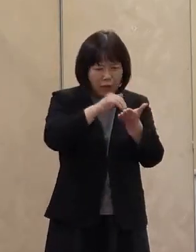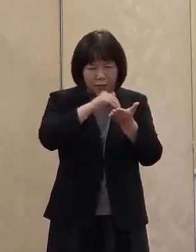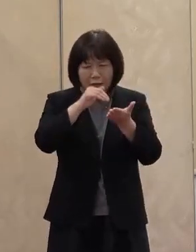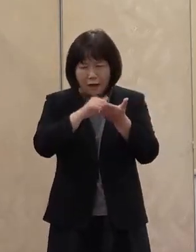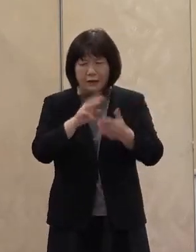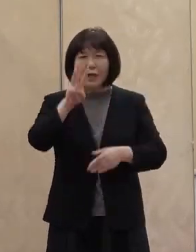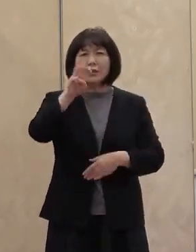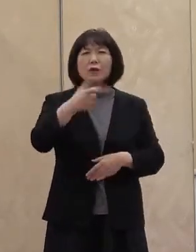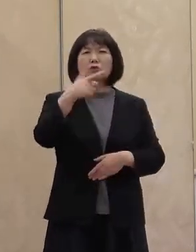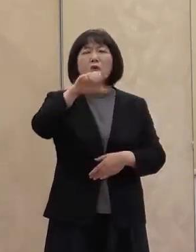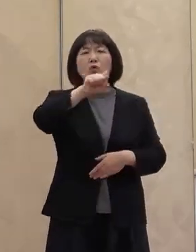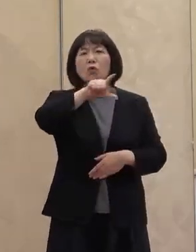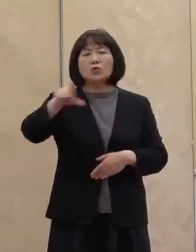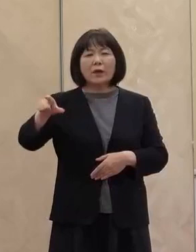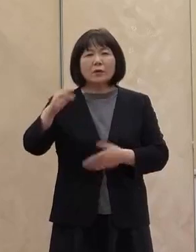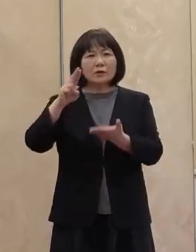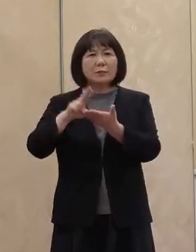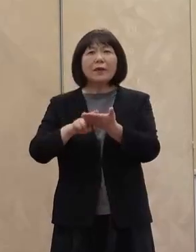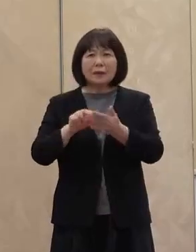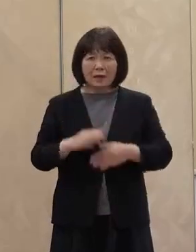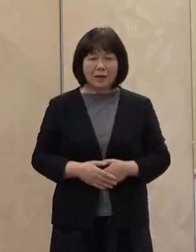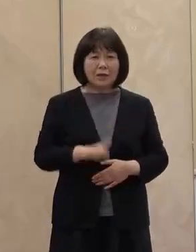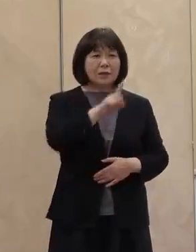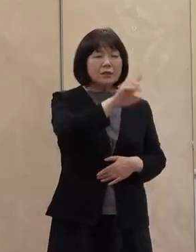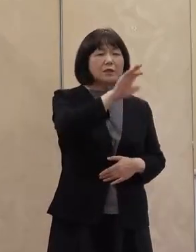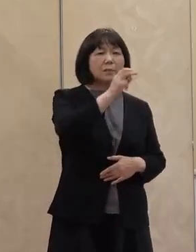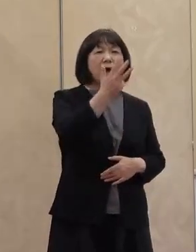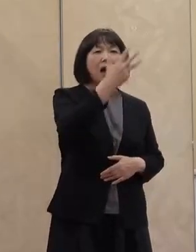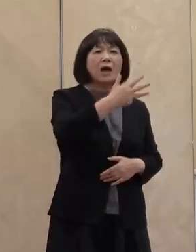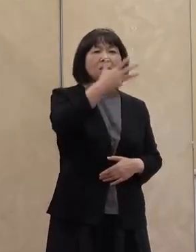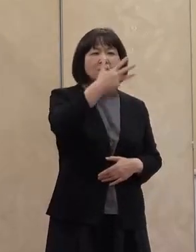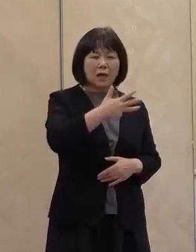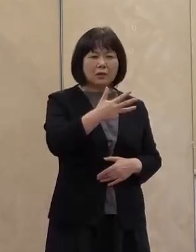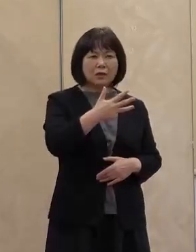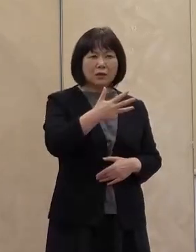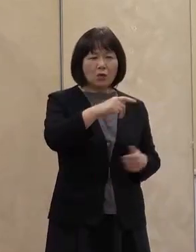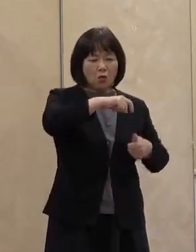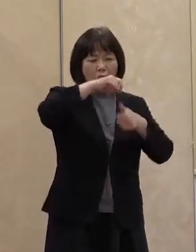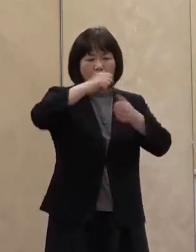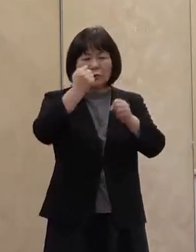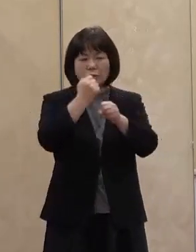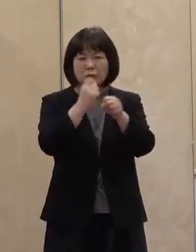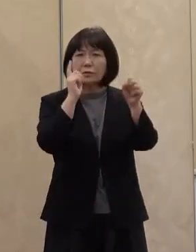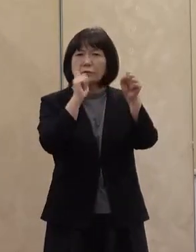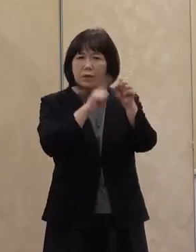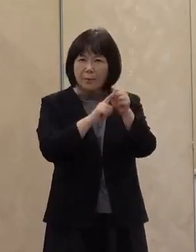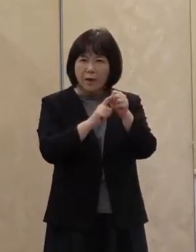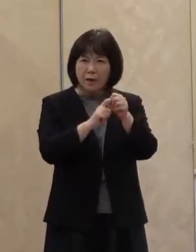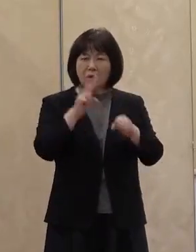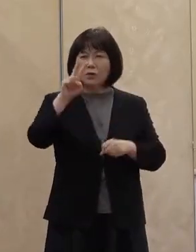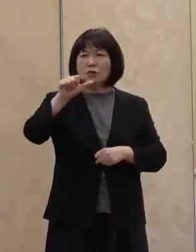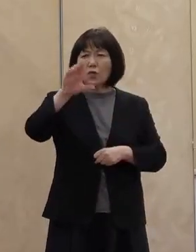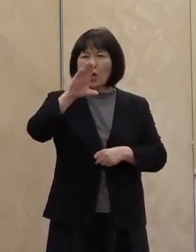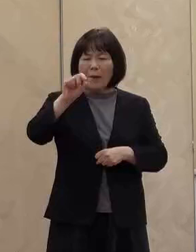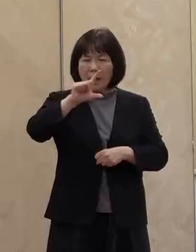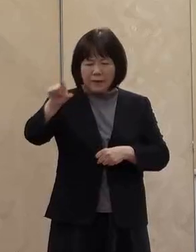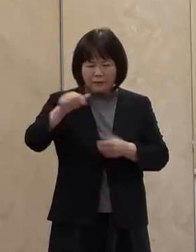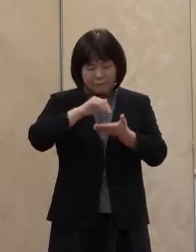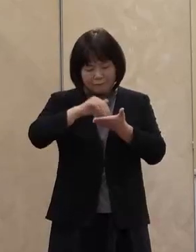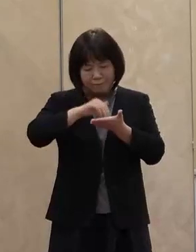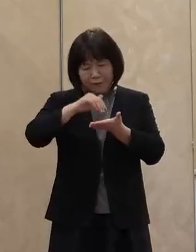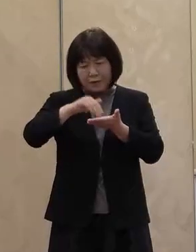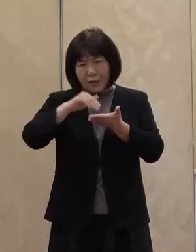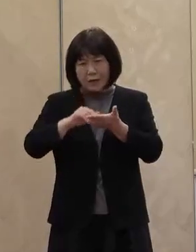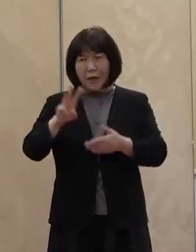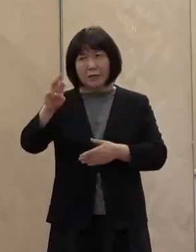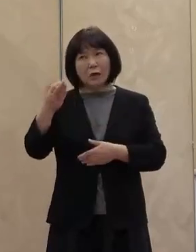円という予算の規模を作ったので、1万8000人の雇用を生み出すためのこの25万円とこの数を計算したら約36億